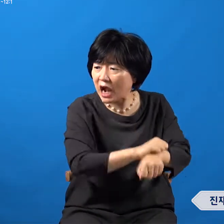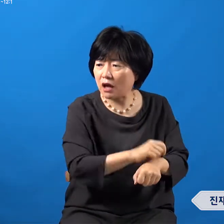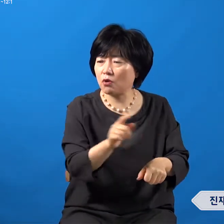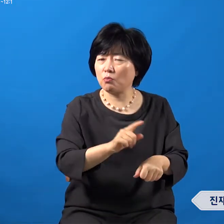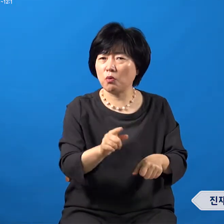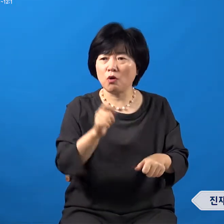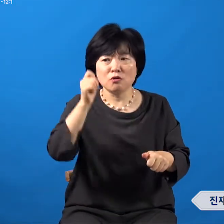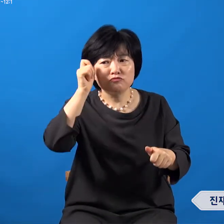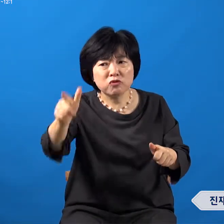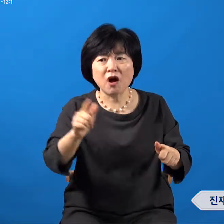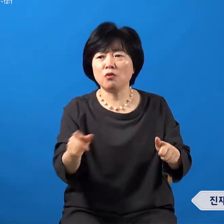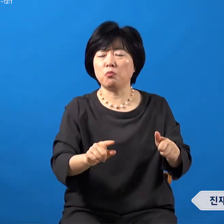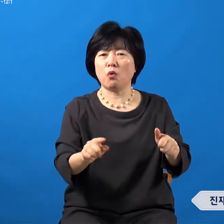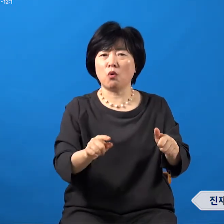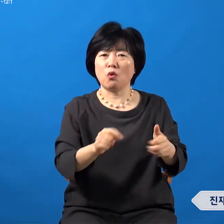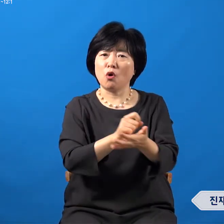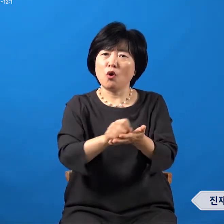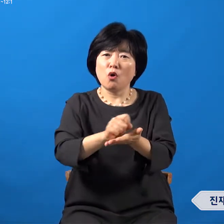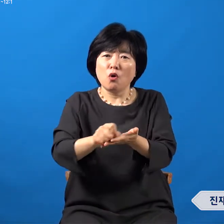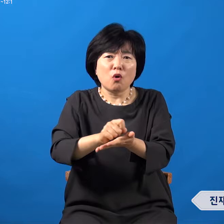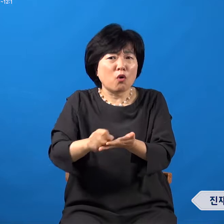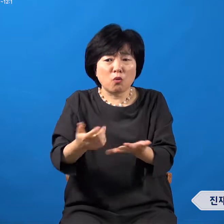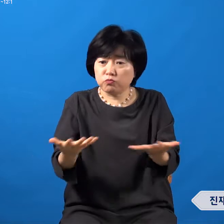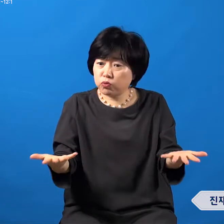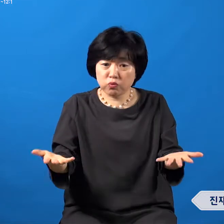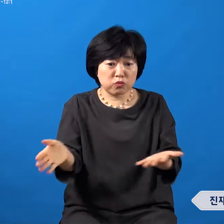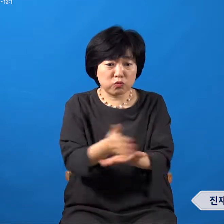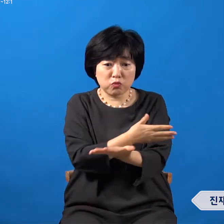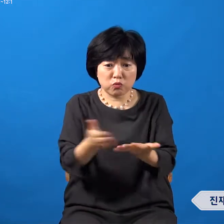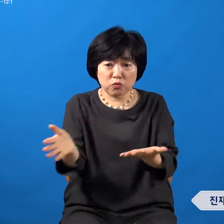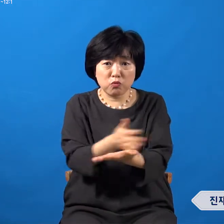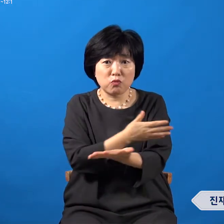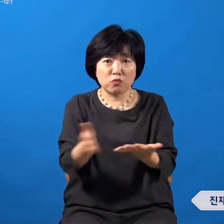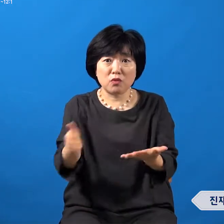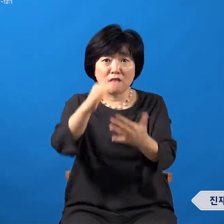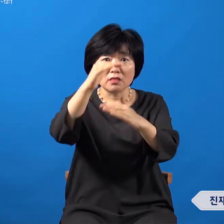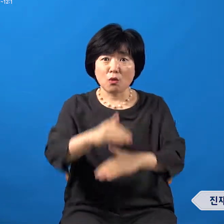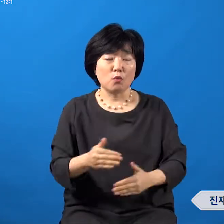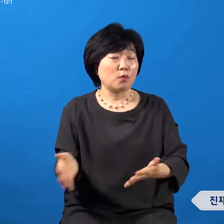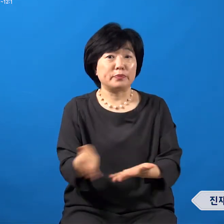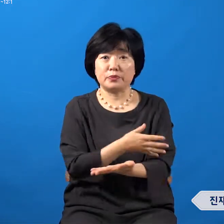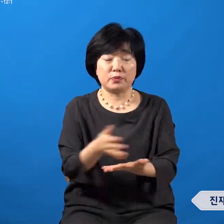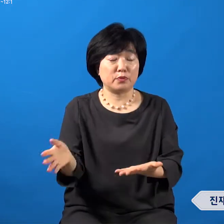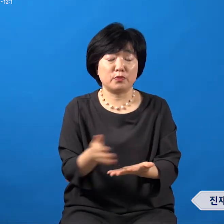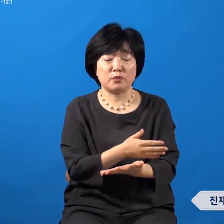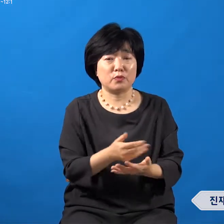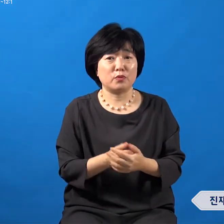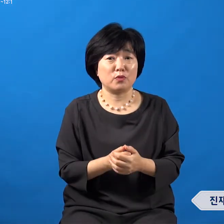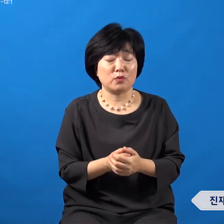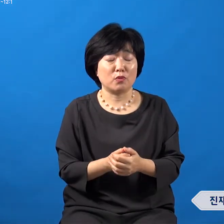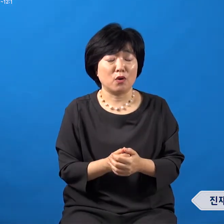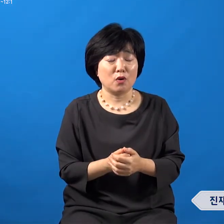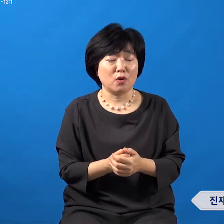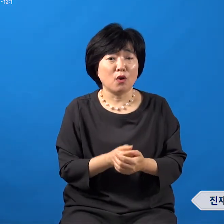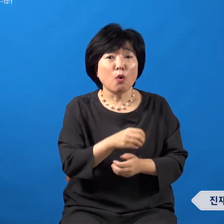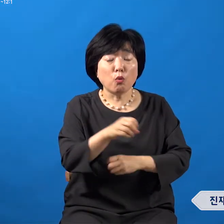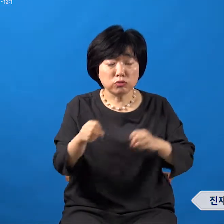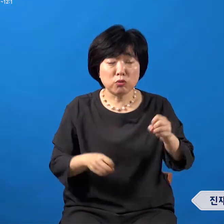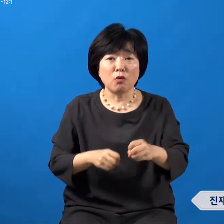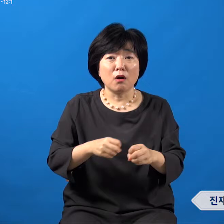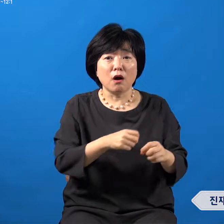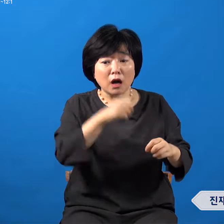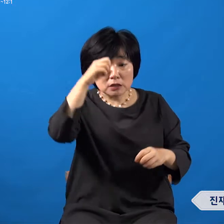않습니다. 아브라함이 이런 축복의 자리에 서야 될 아무런 이유도 우리는 찾아볼 수 없습니다. 아니